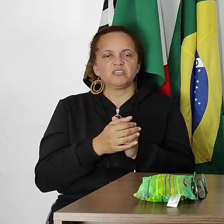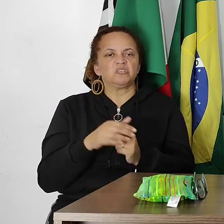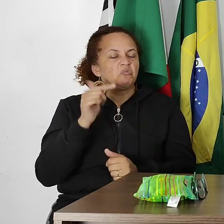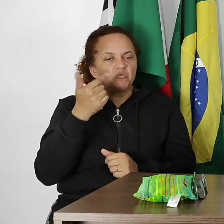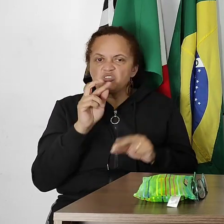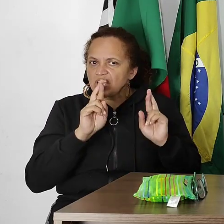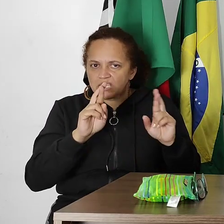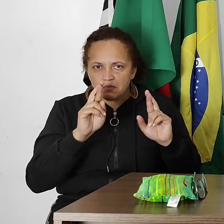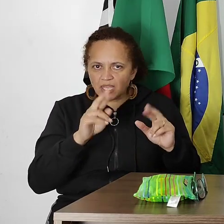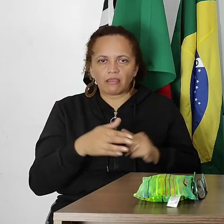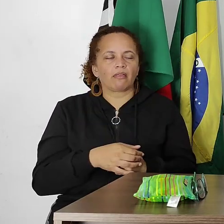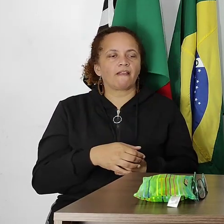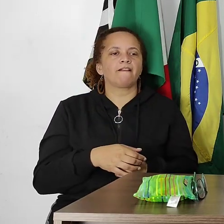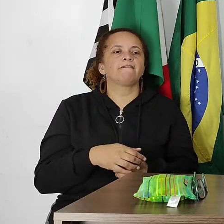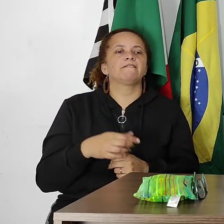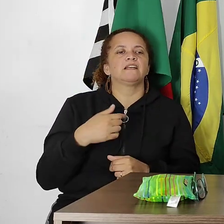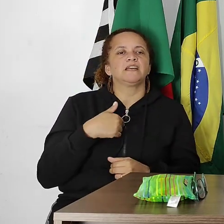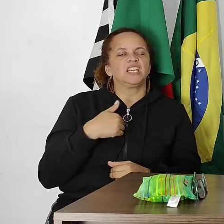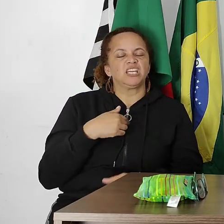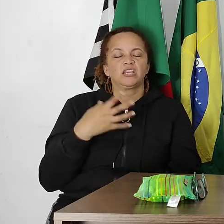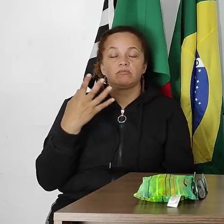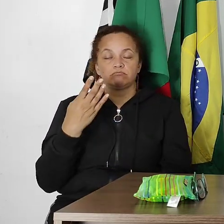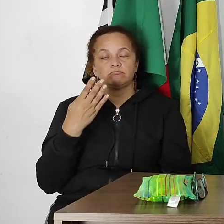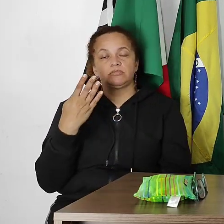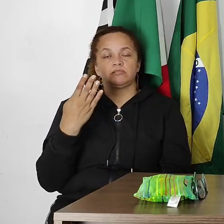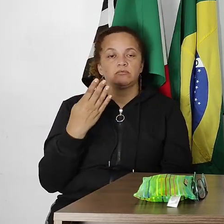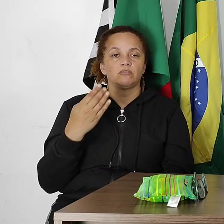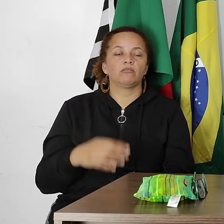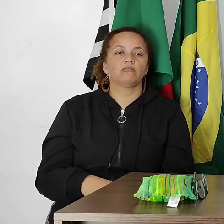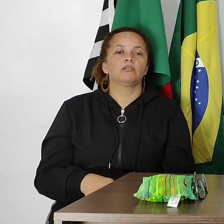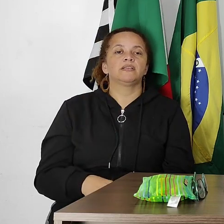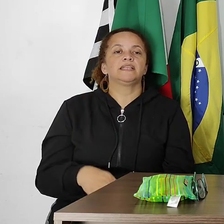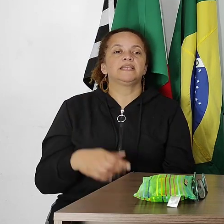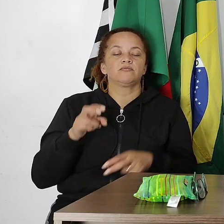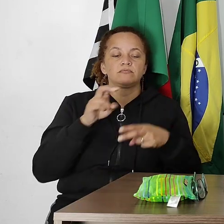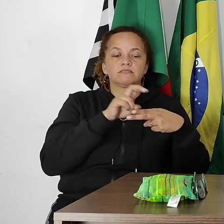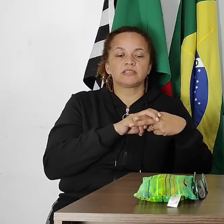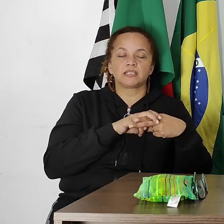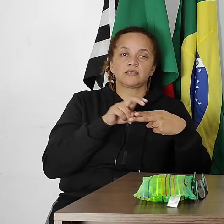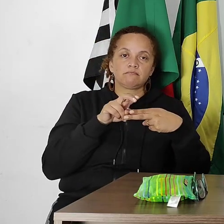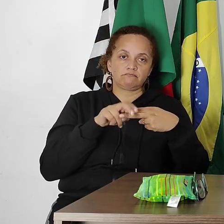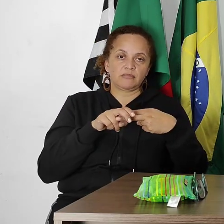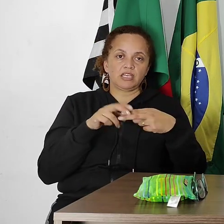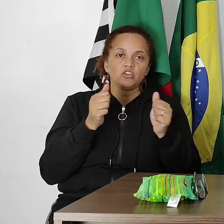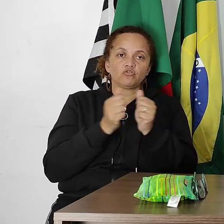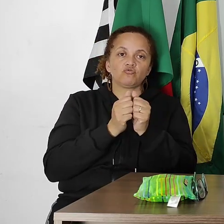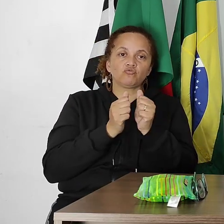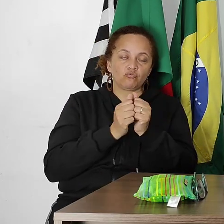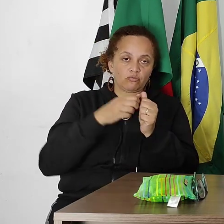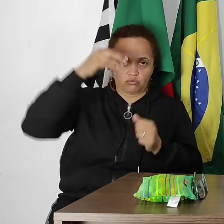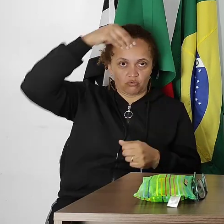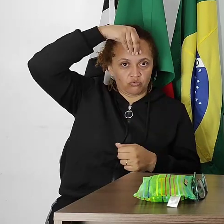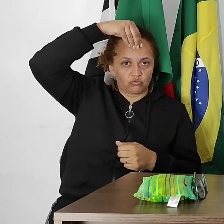ânsia de vômito. E fiquei ali, ao lado da minha sobrinha Natália, né? Aí conforme o pastor ia